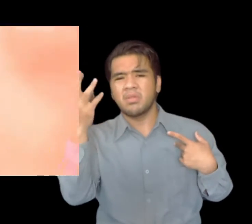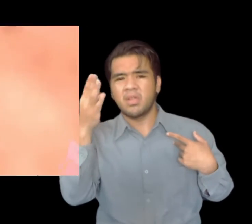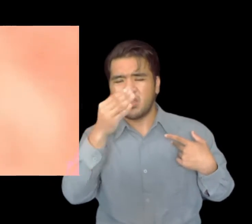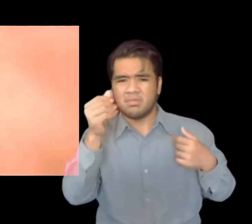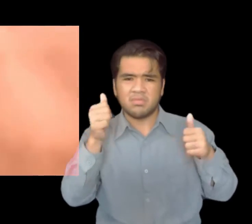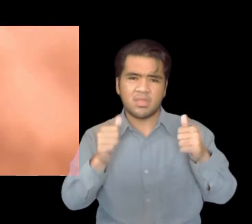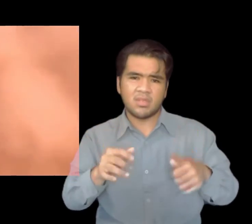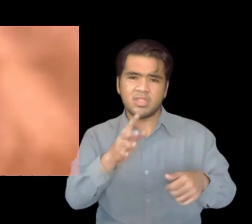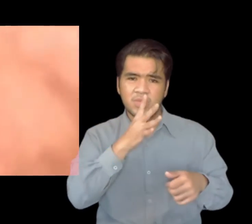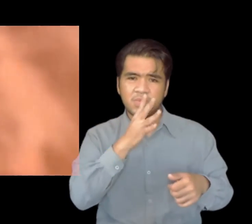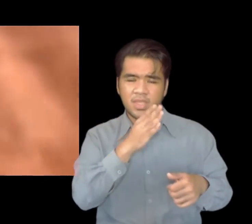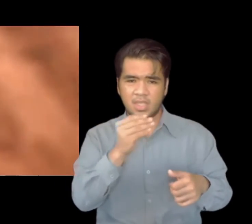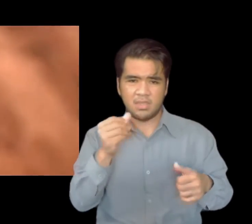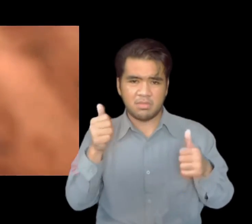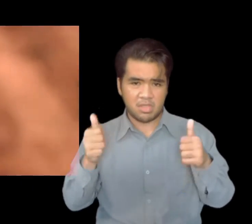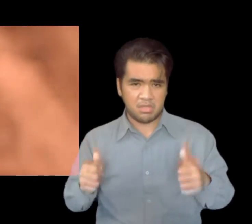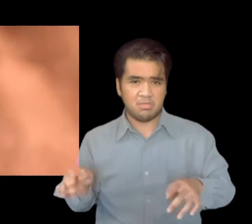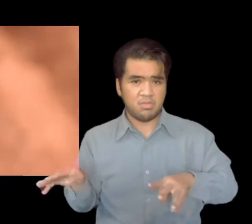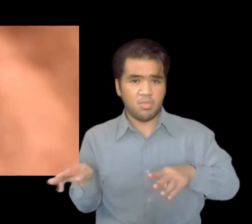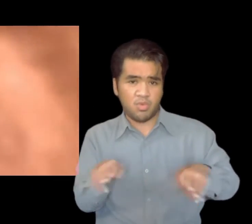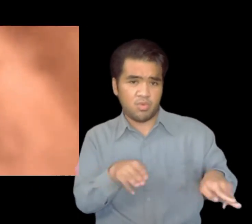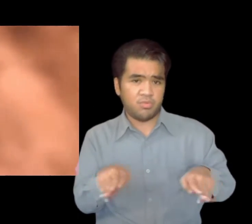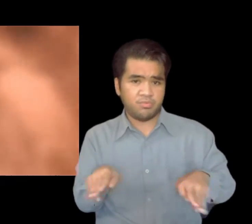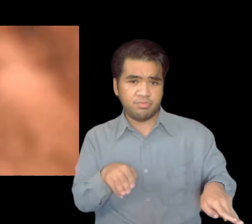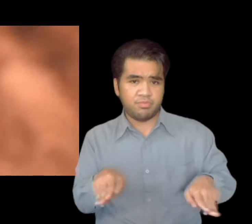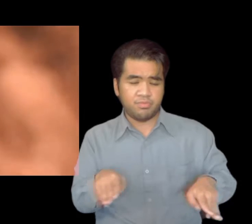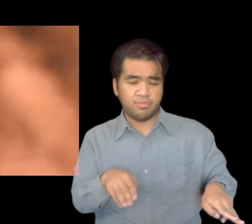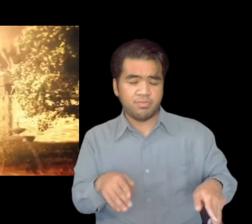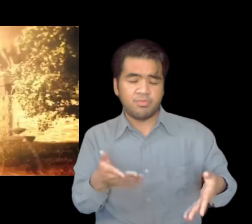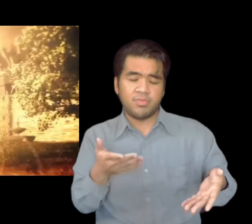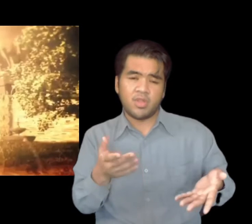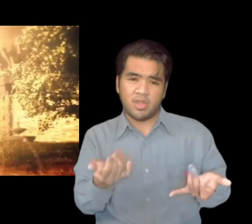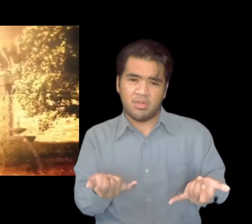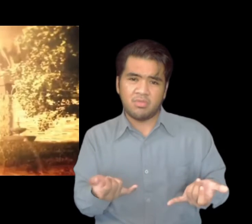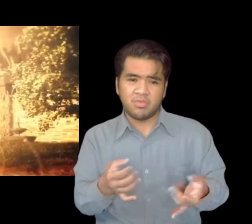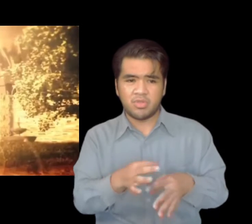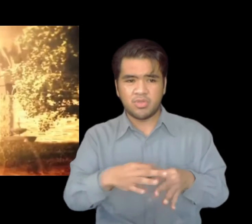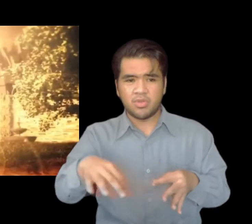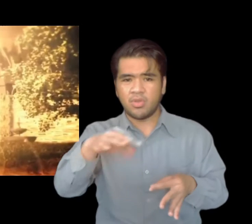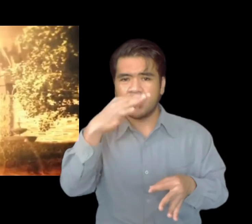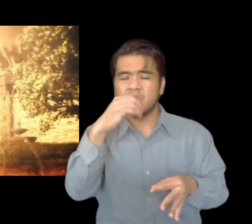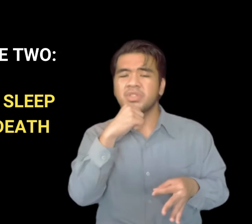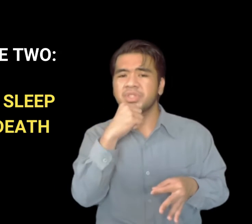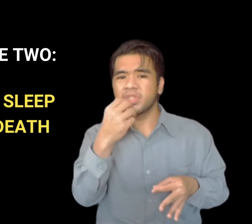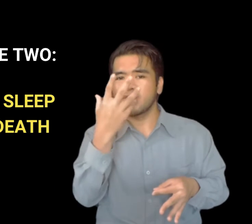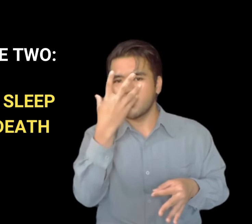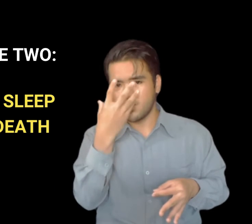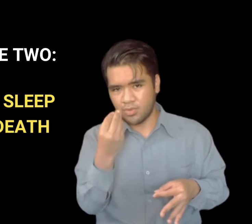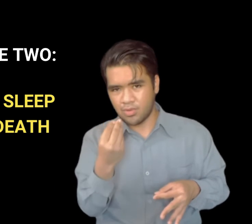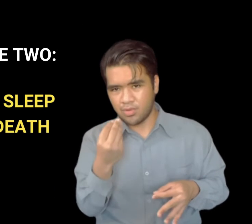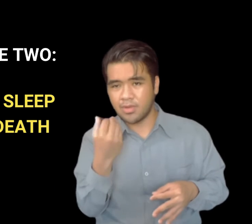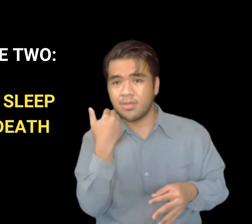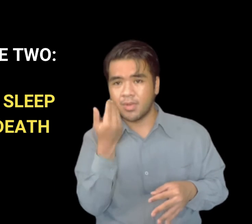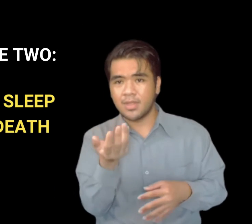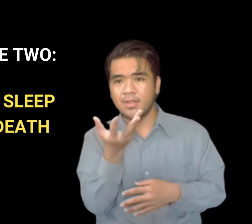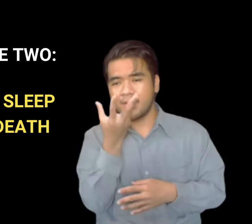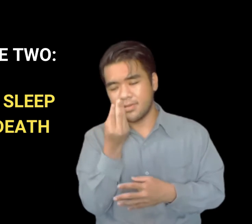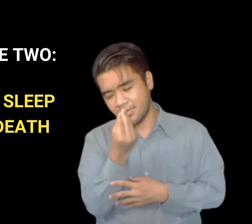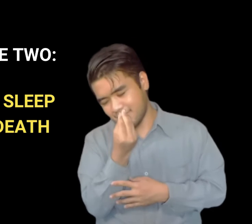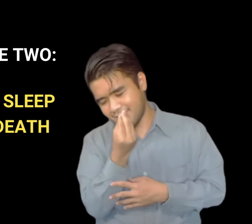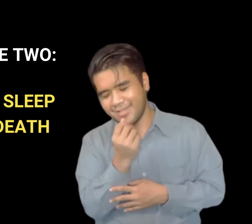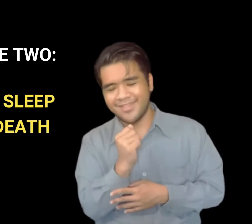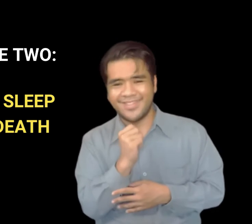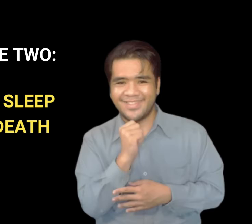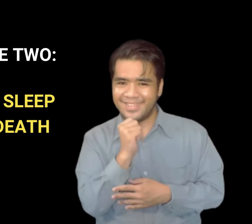malay, may pakiramdam, may alaala, nakakapagsalita at nakakagalaw. Ibig sabihin, ang kaluluwa